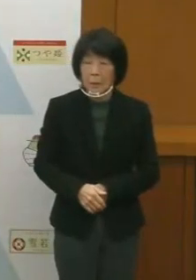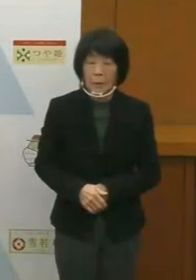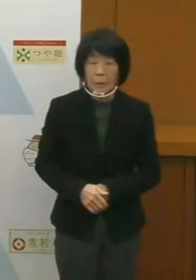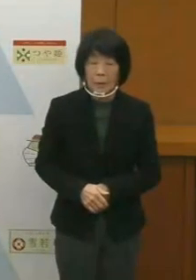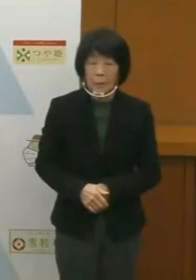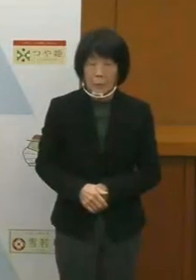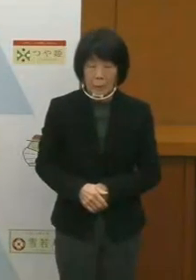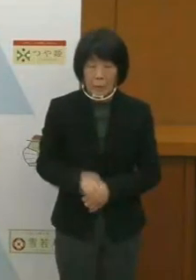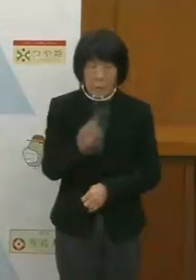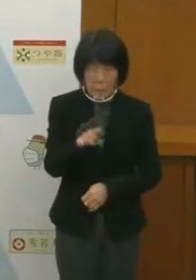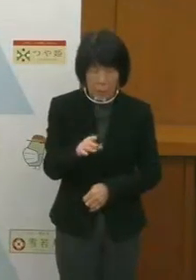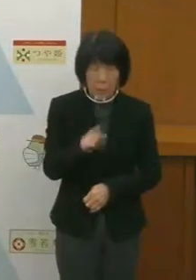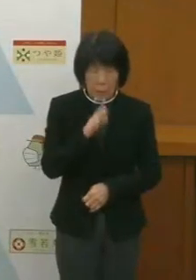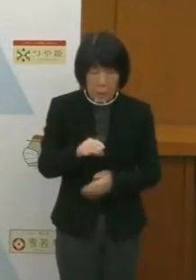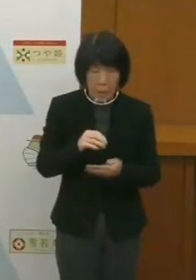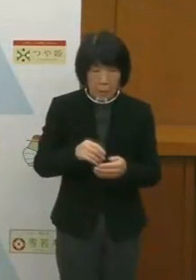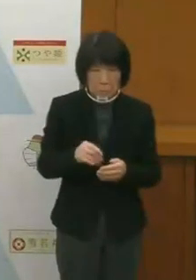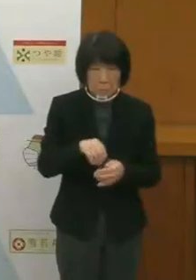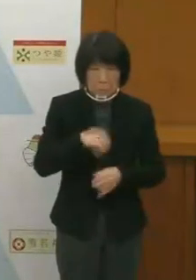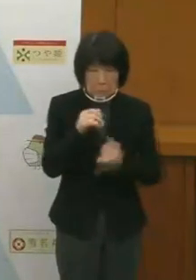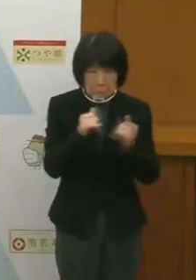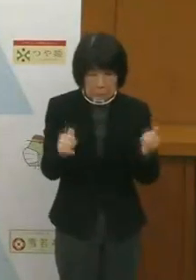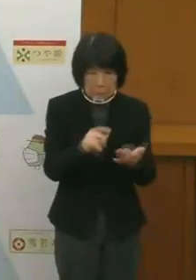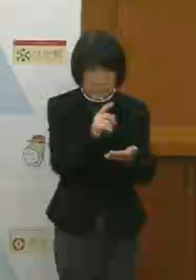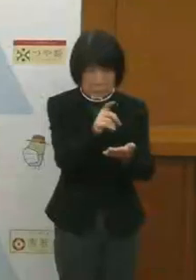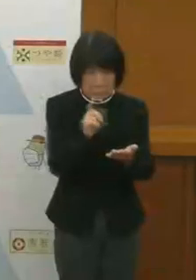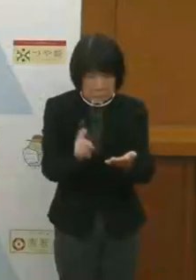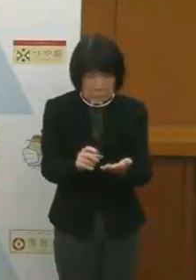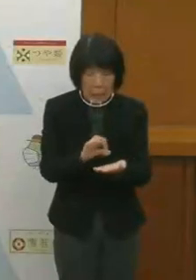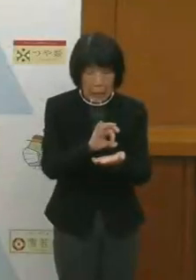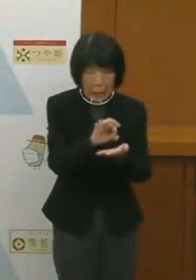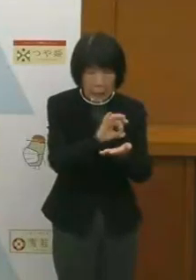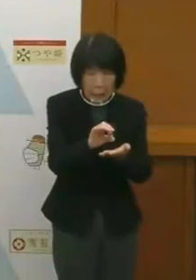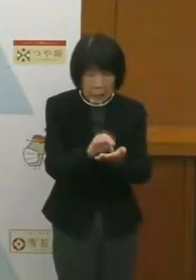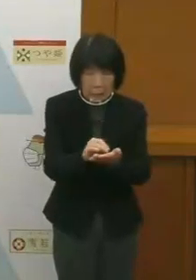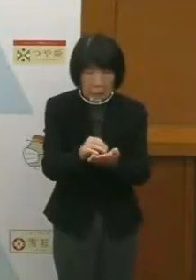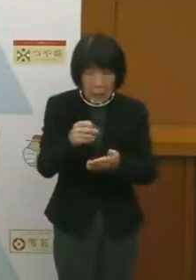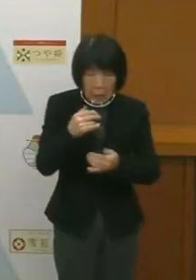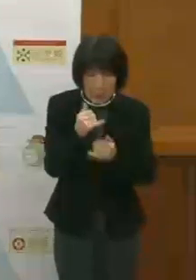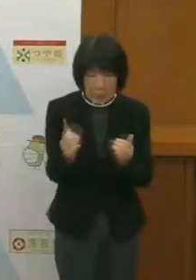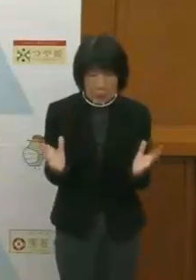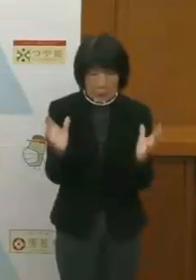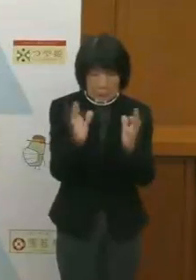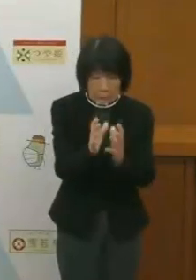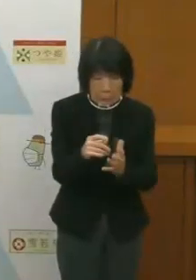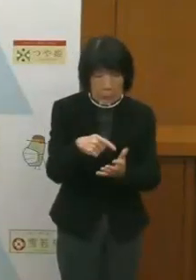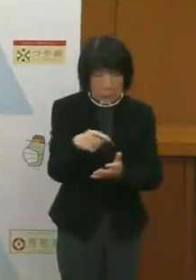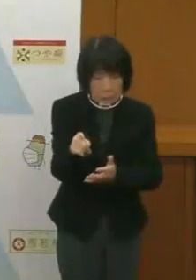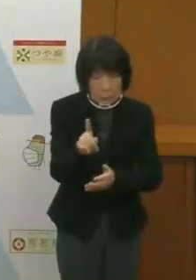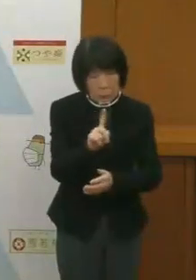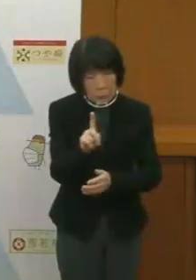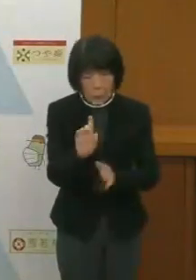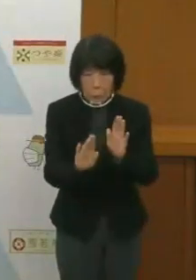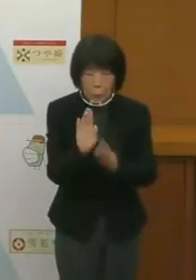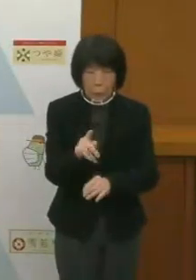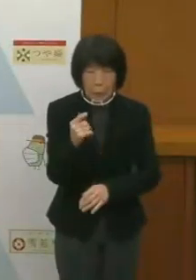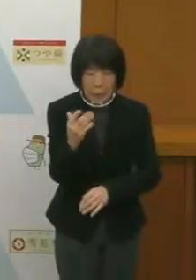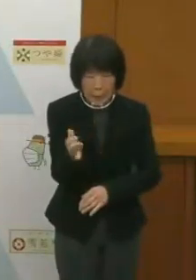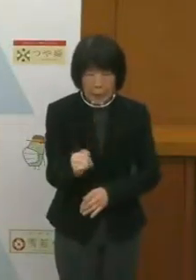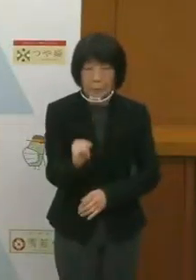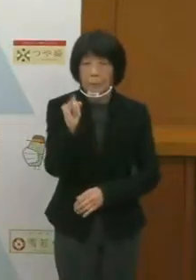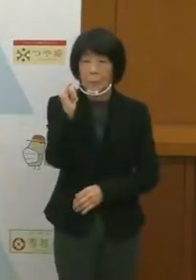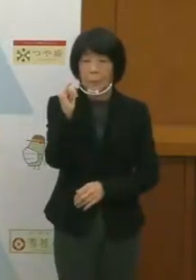で購入してですね、飲食店行くってことを十分考えられますね。その辺について呼びかけあるんでしょうか。 わかりました